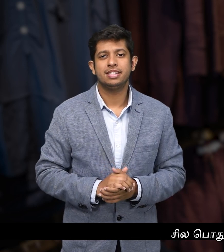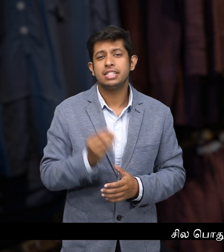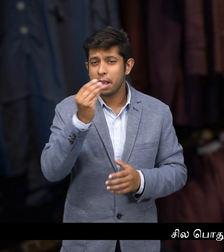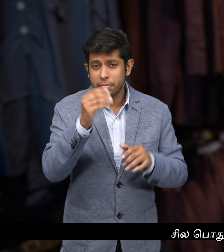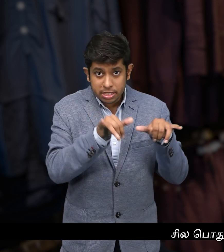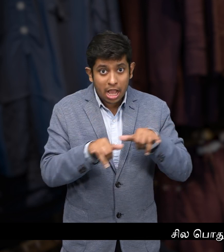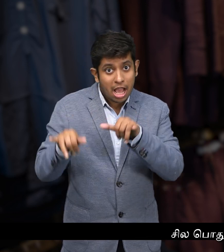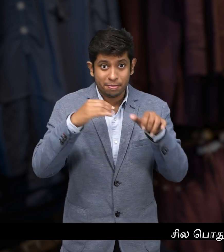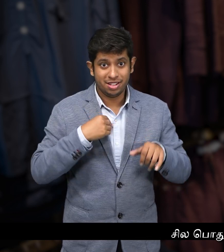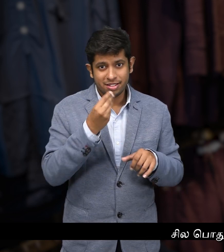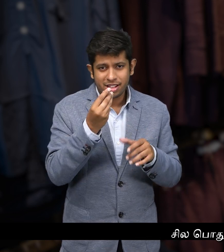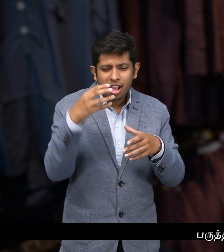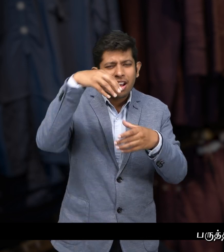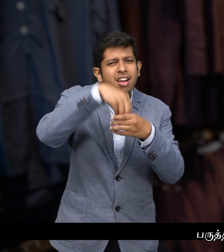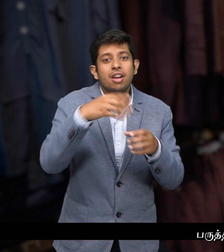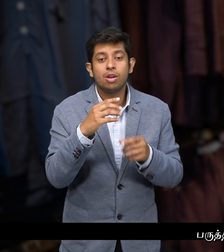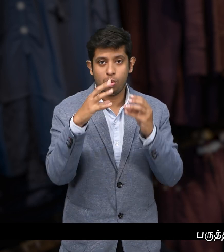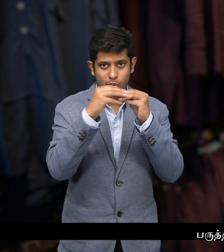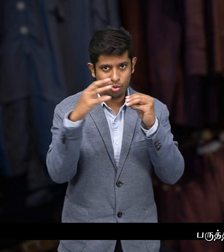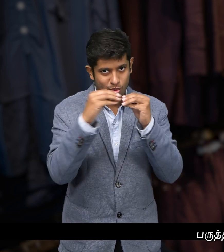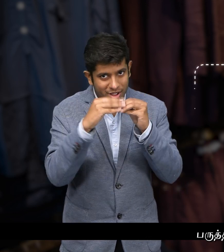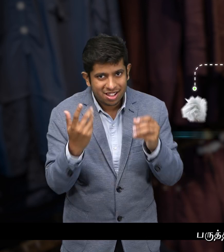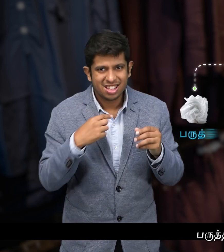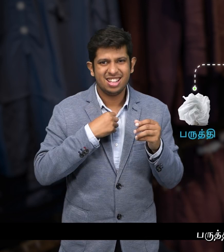சில பொதுவான துணிகளில் பருத்தி,